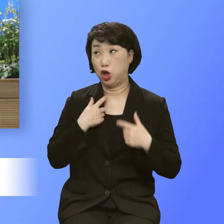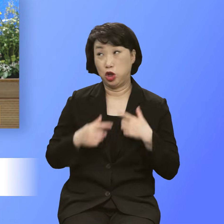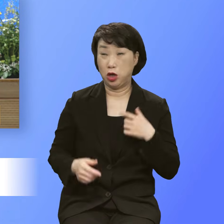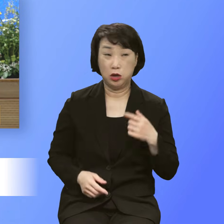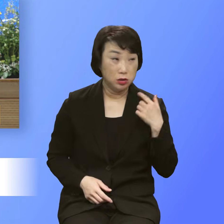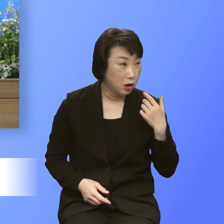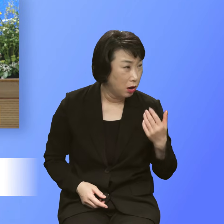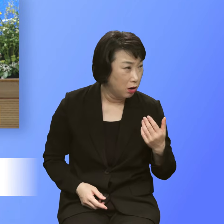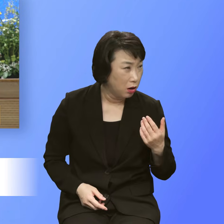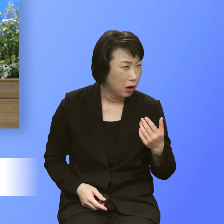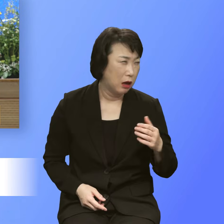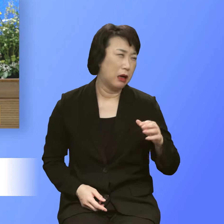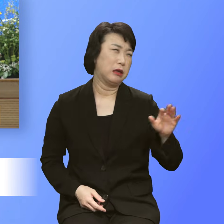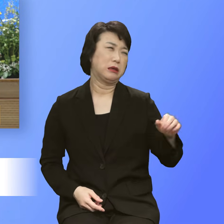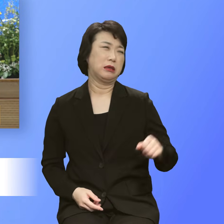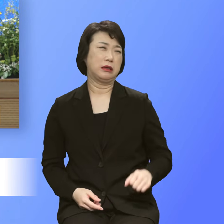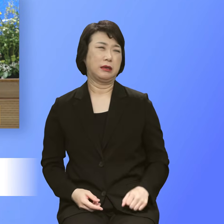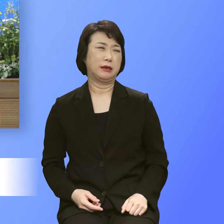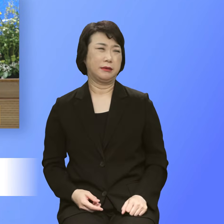했는데요?